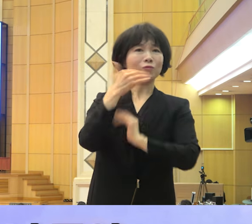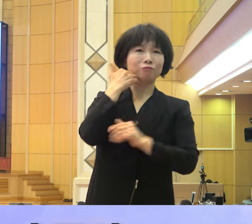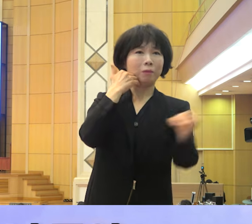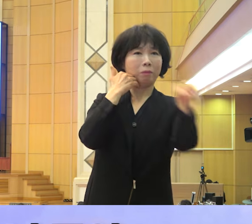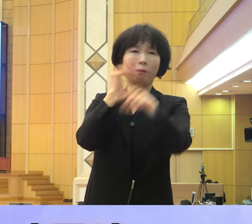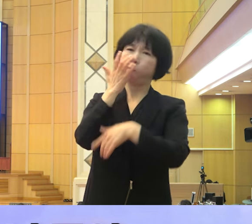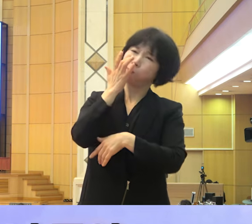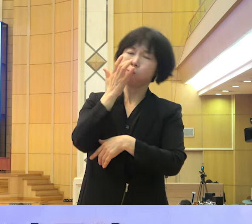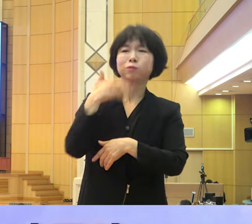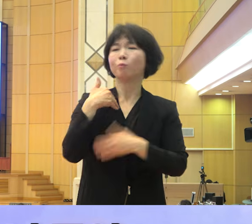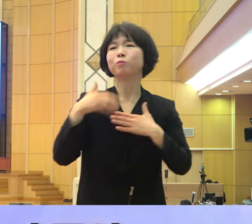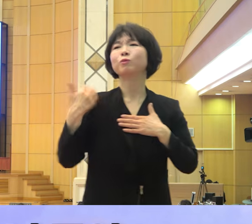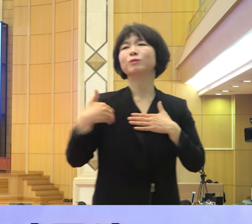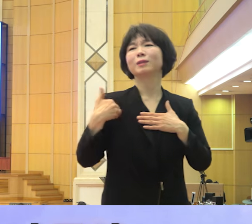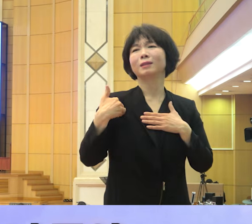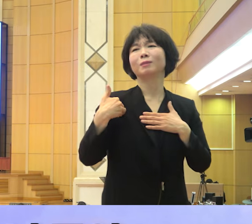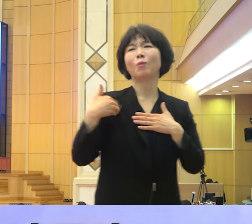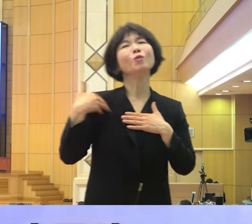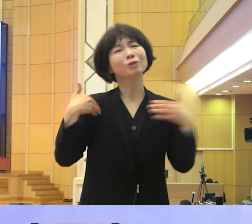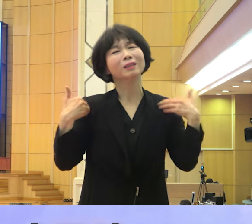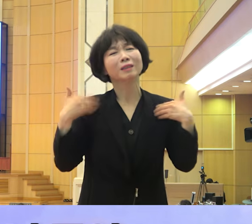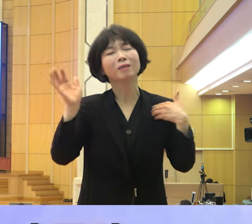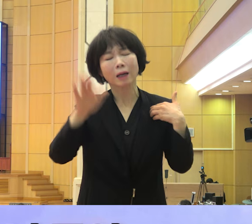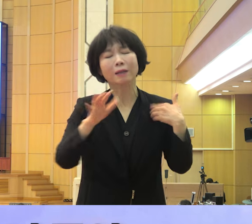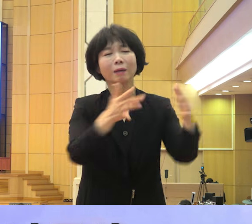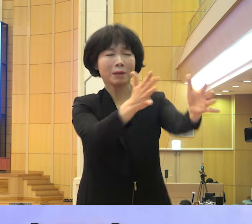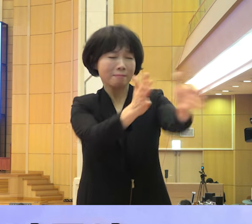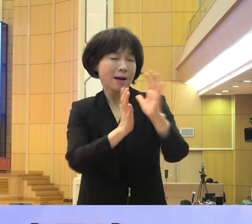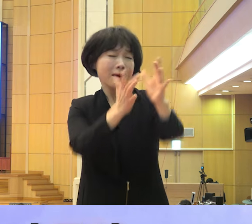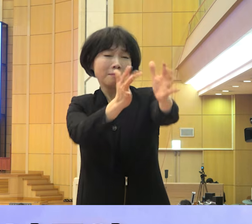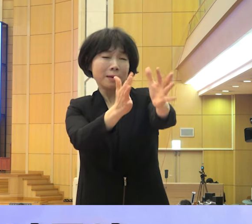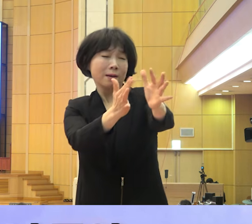듣고 요단 가서 세례를 주는 거야.